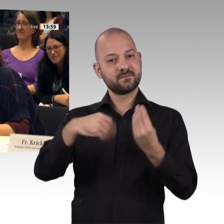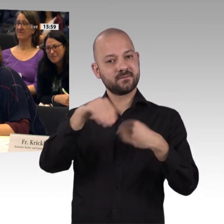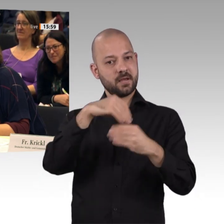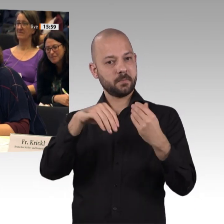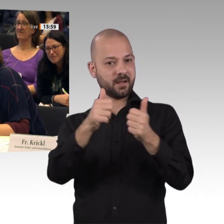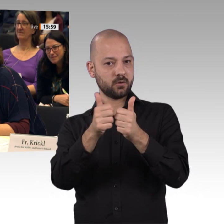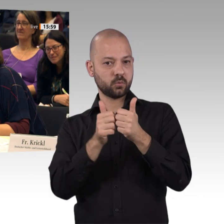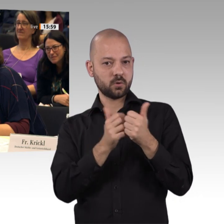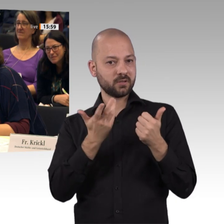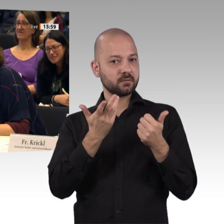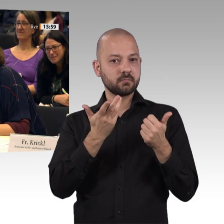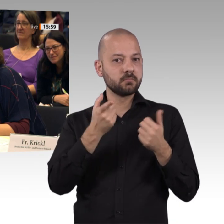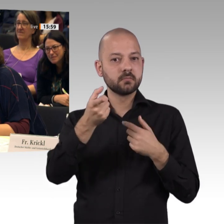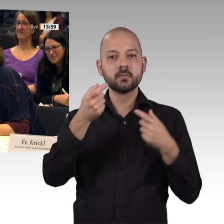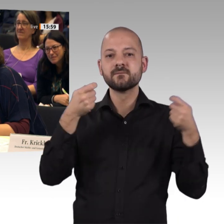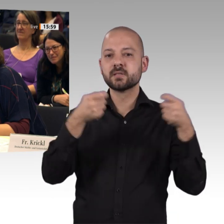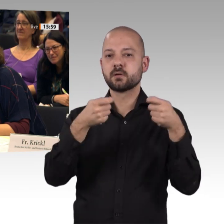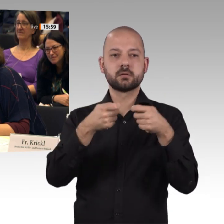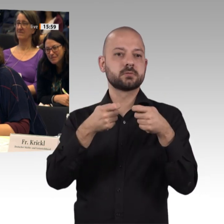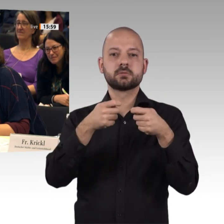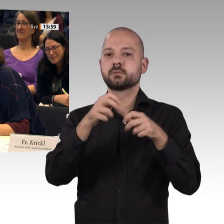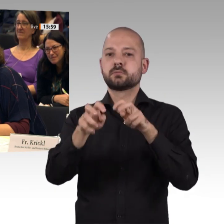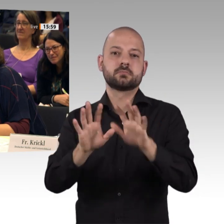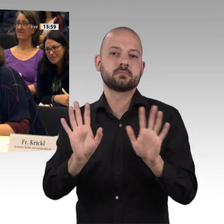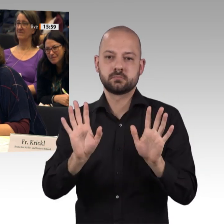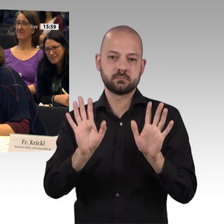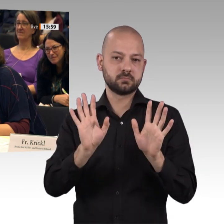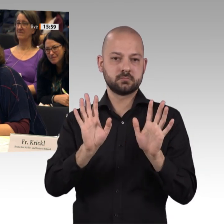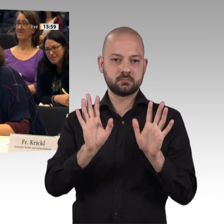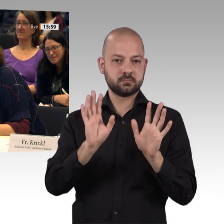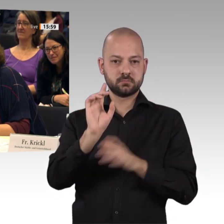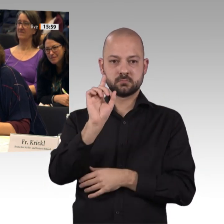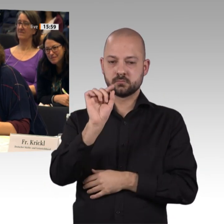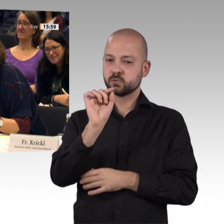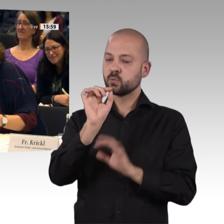ambulante Pflegedienste oder auch durch stationäre Unterbringung